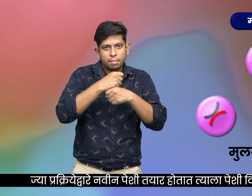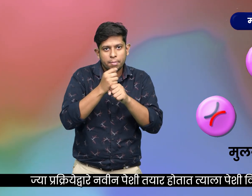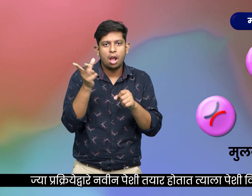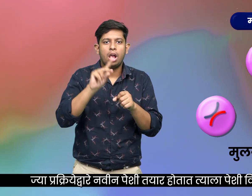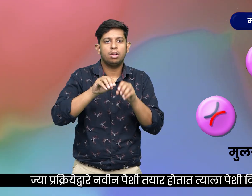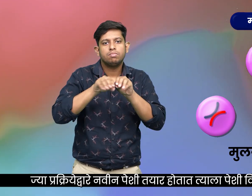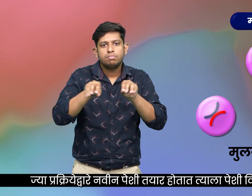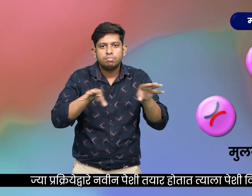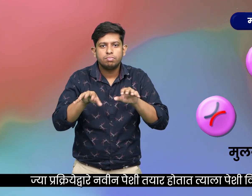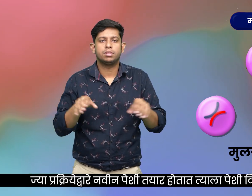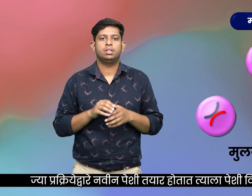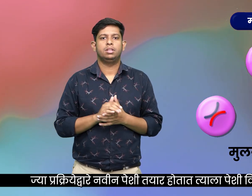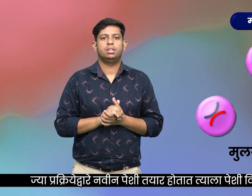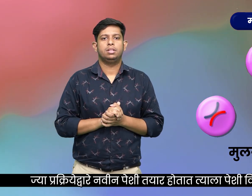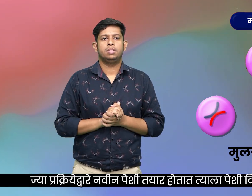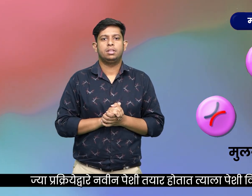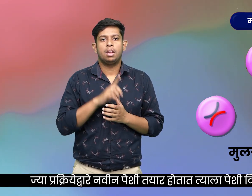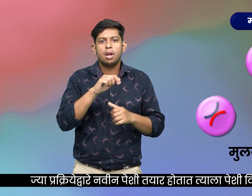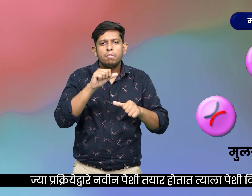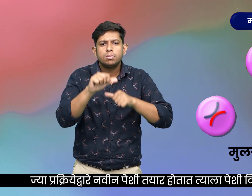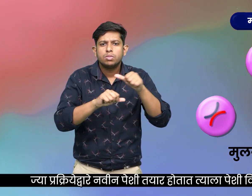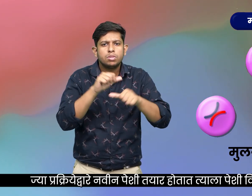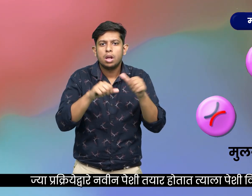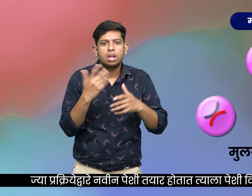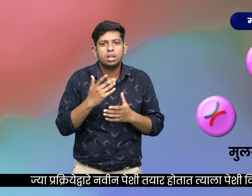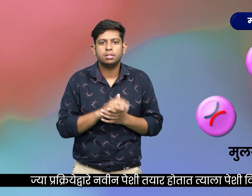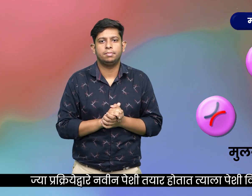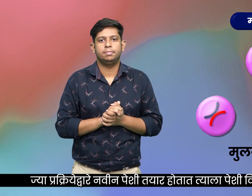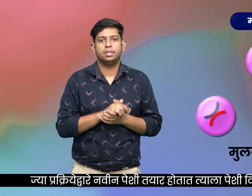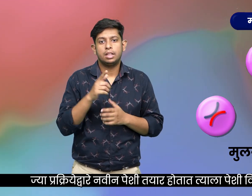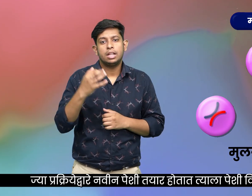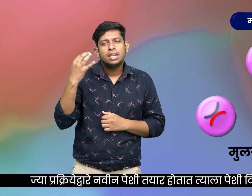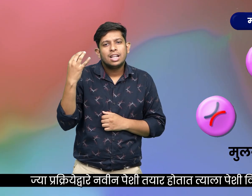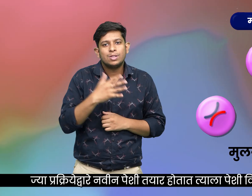ज्या प्रक्रियेद्वारे नवीन पेशी तयार होतात त्याला पेशी विभाजन असं म्हणतात.